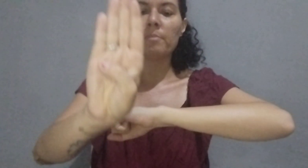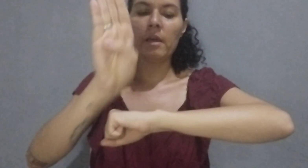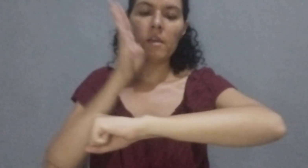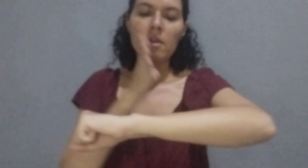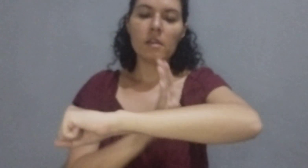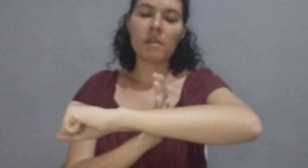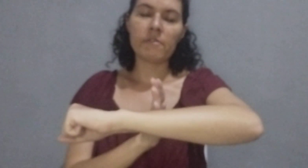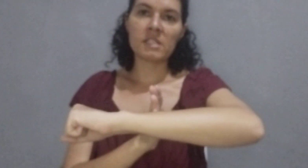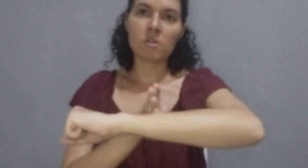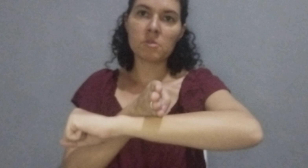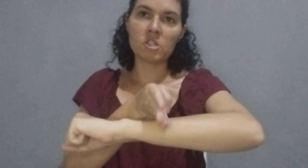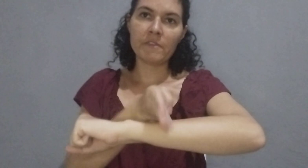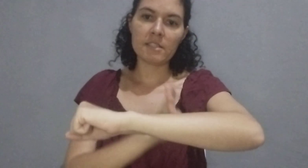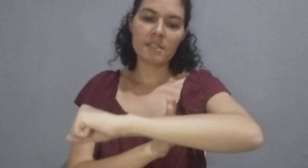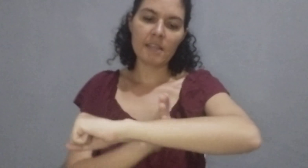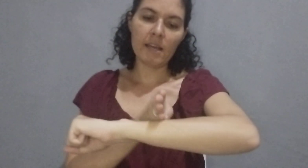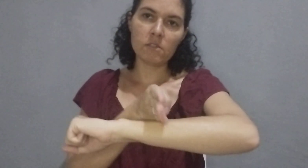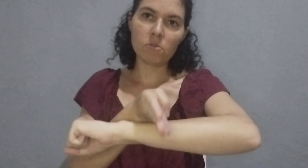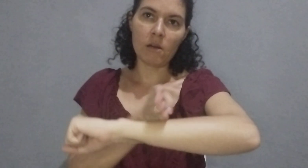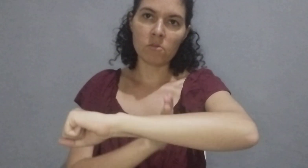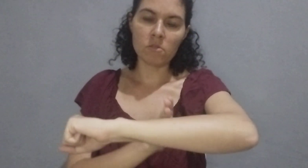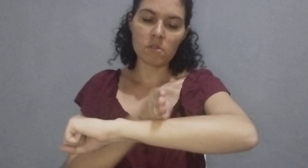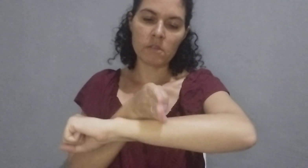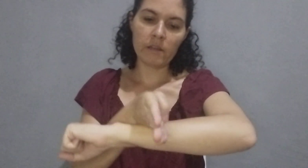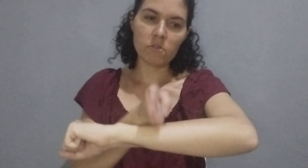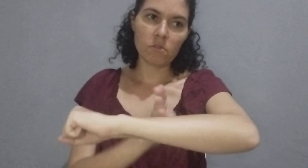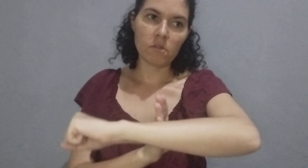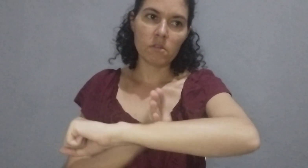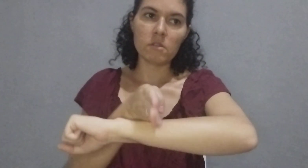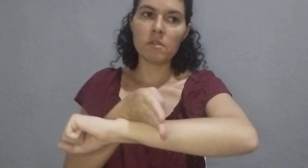B e vai fazer como se estivesse cerrando algo, certo?